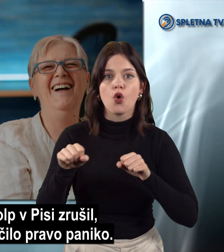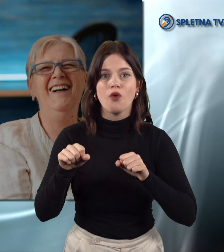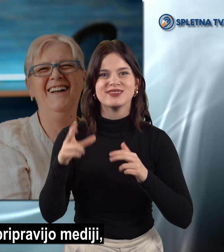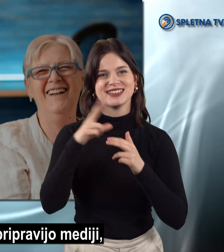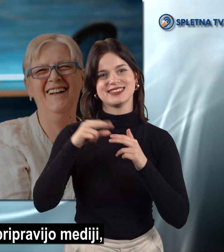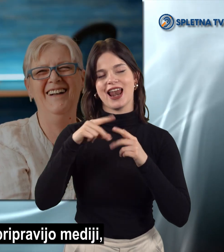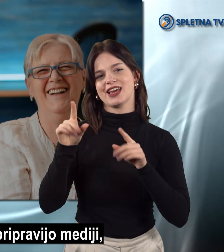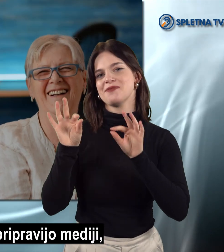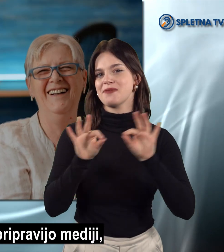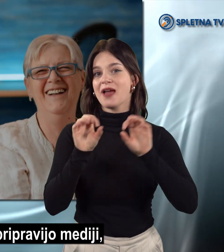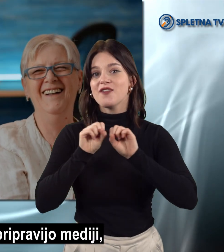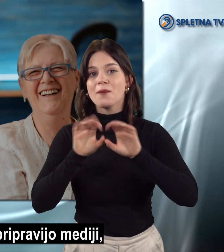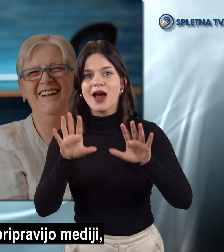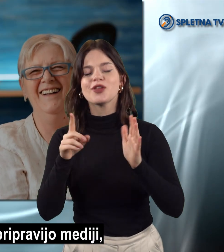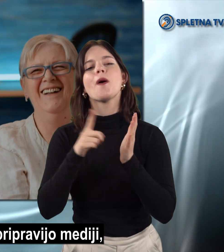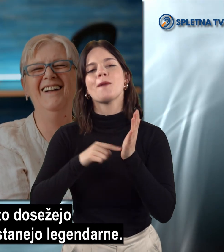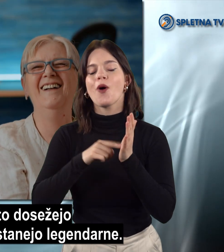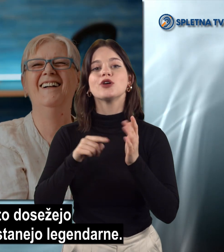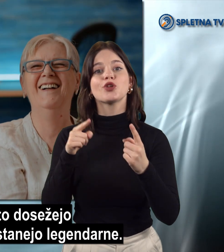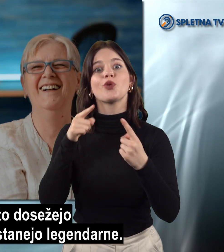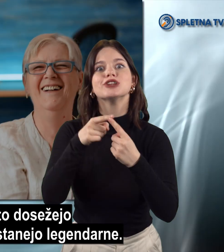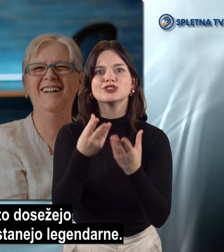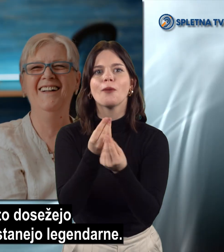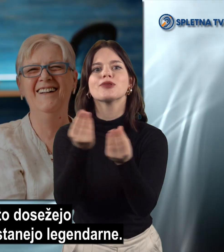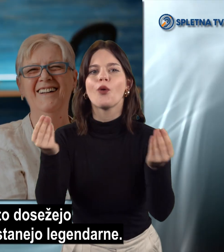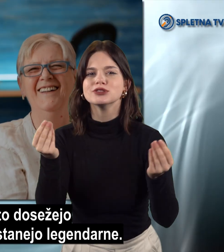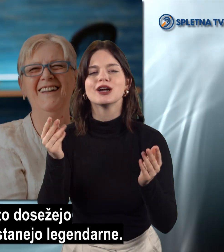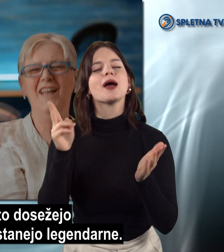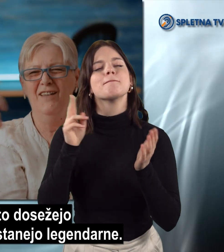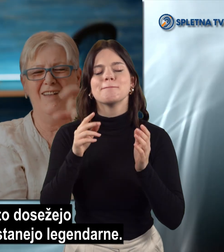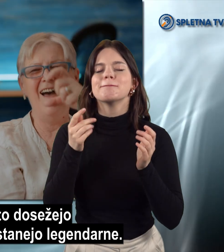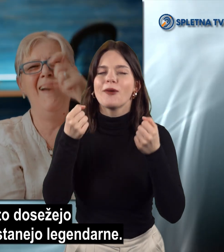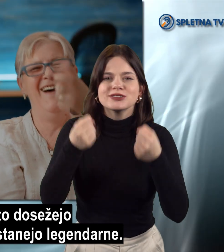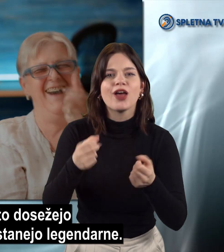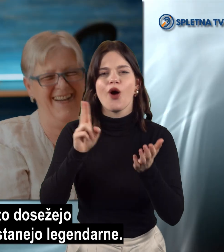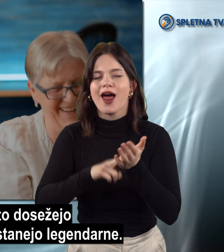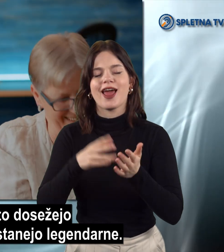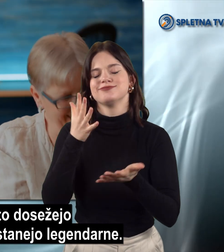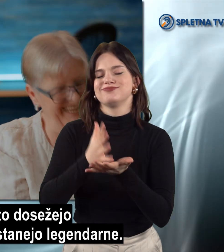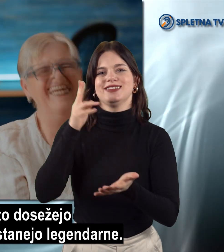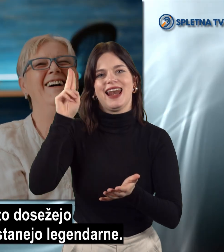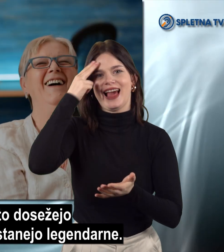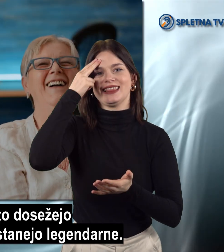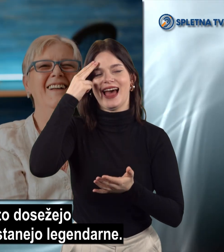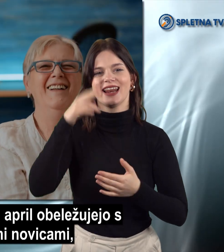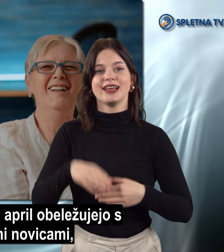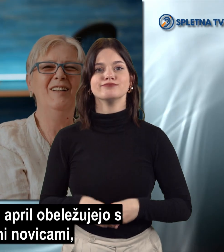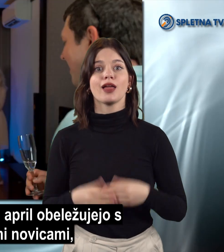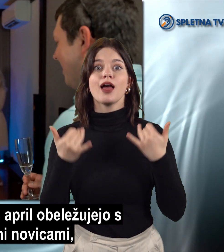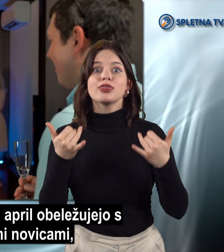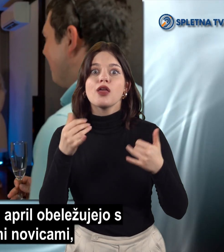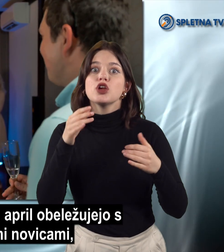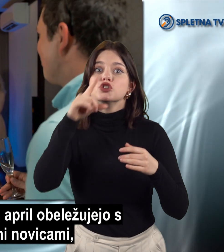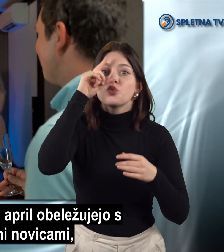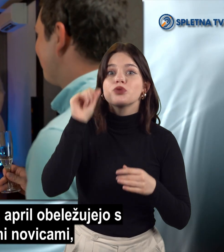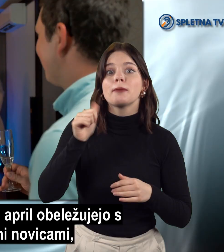paniko. Šale, ki jih pripravijo mediji, pogosto dosežejo množice in postanejo legendarne. Danes ljudje